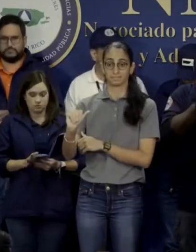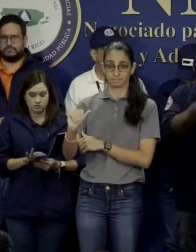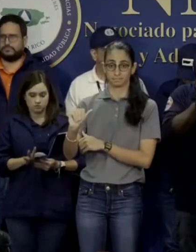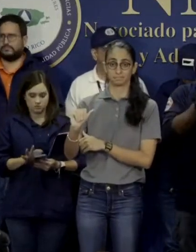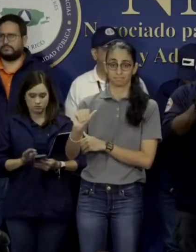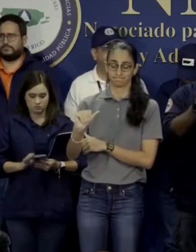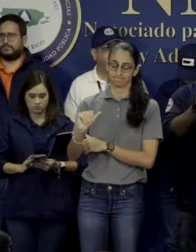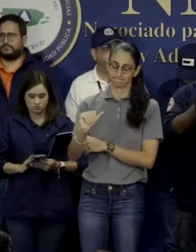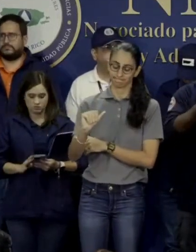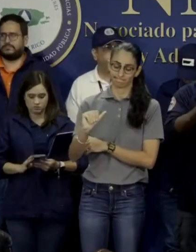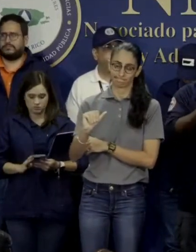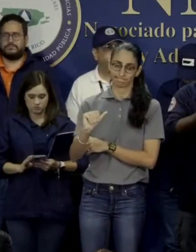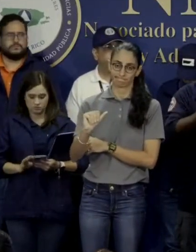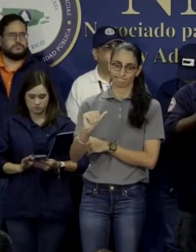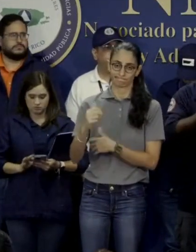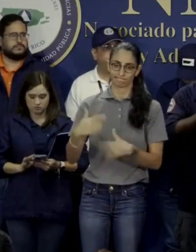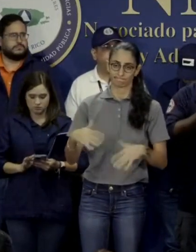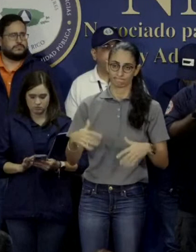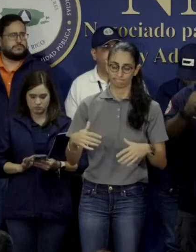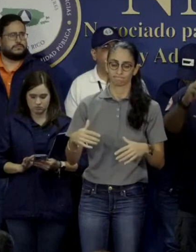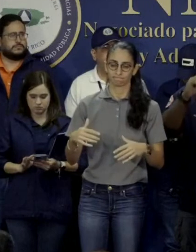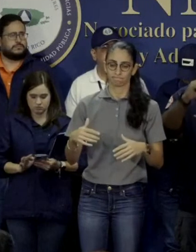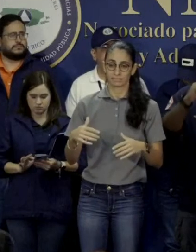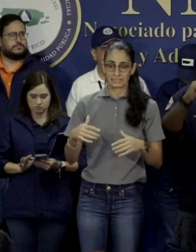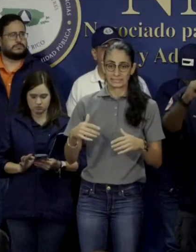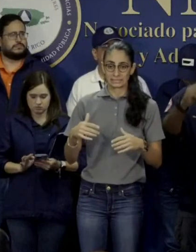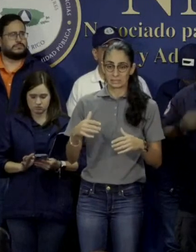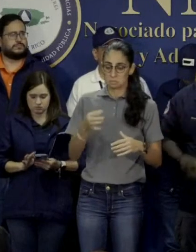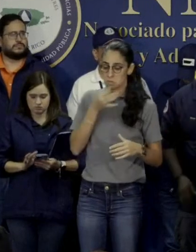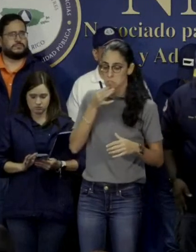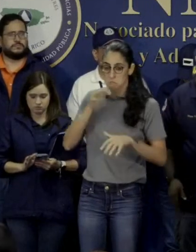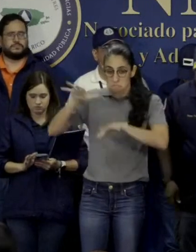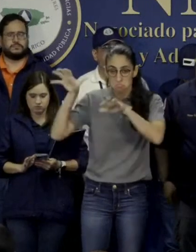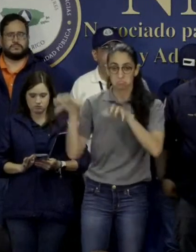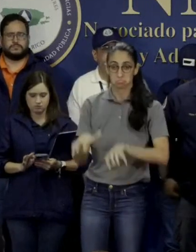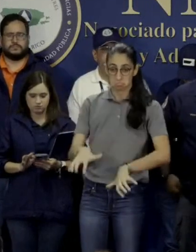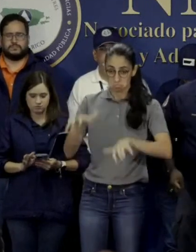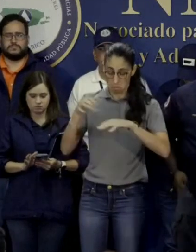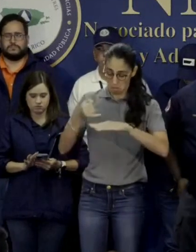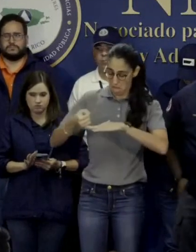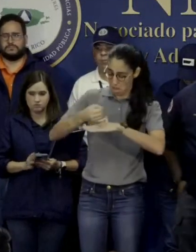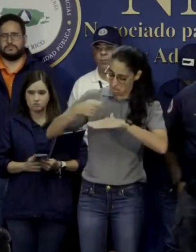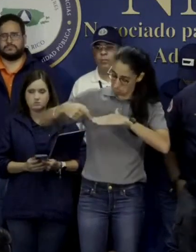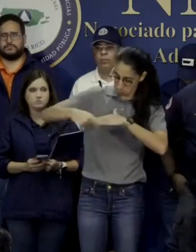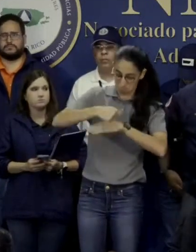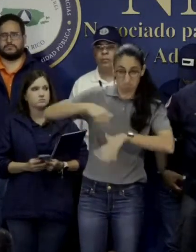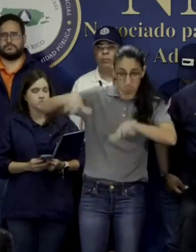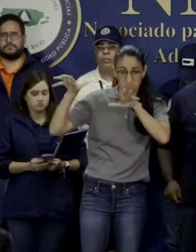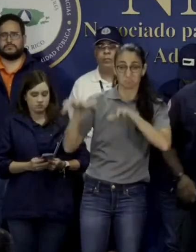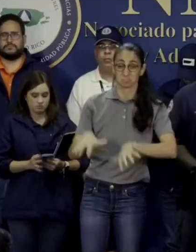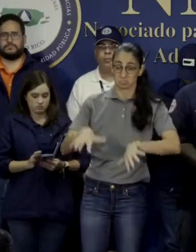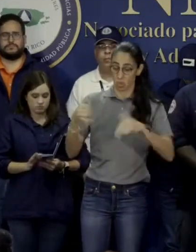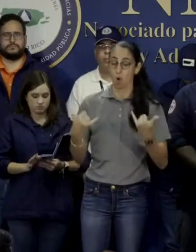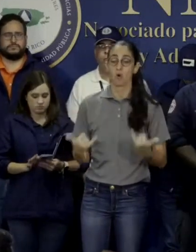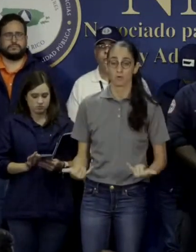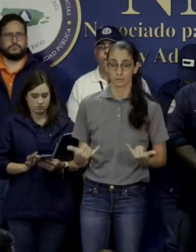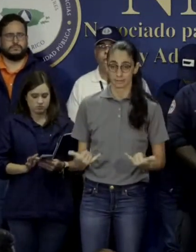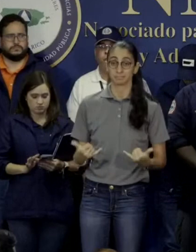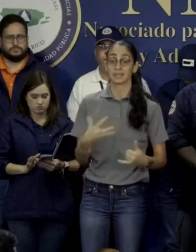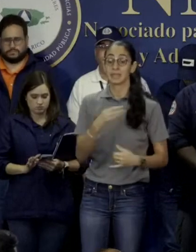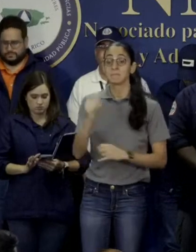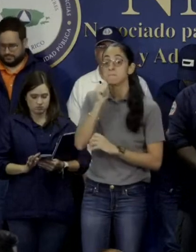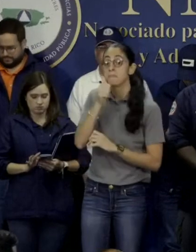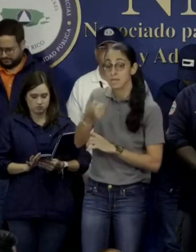y desafortunadamente aún esperamos más lluvias por toda la isla durante el día de hoy y el día de